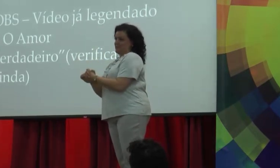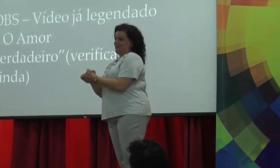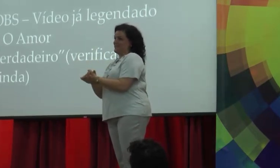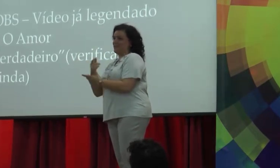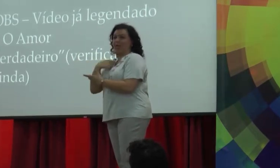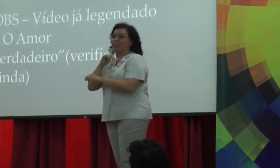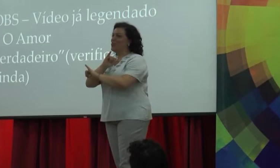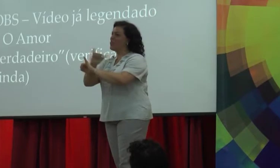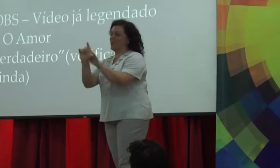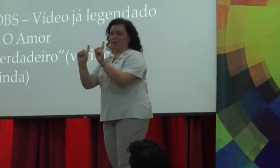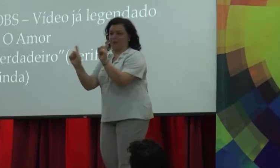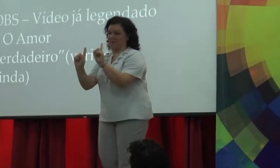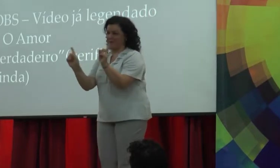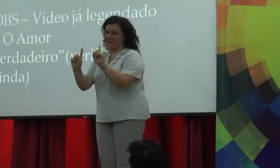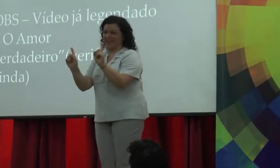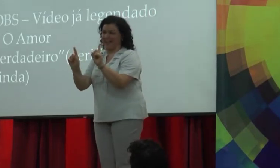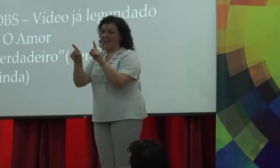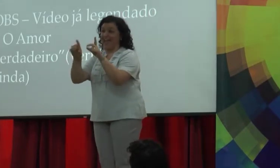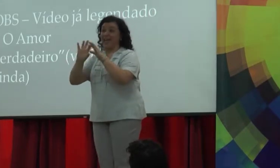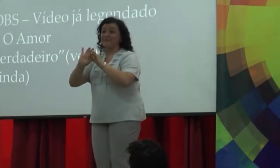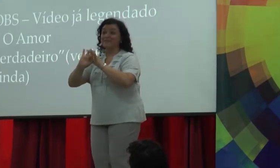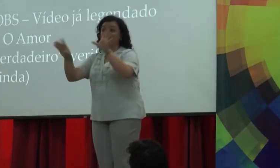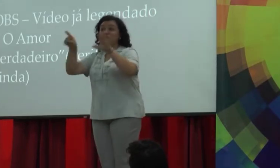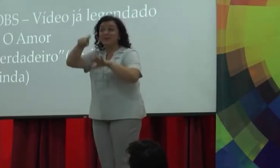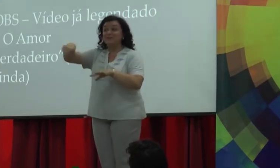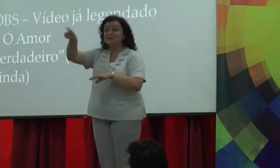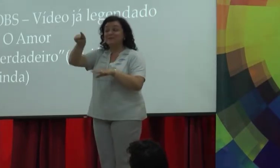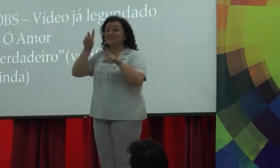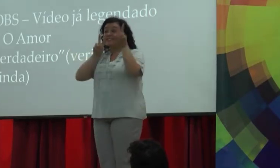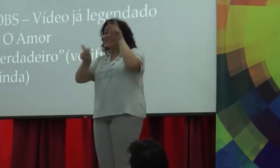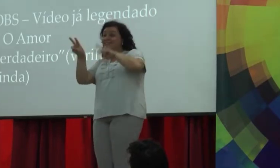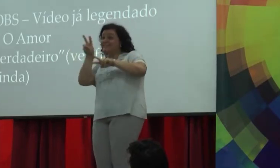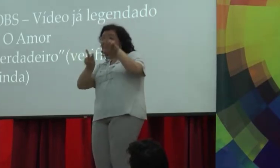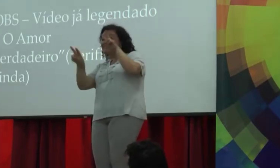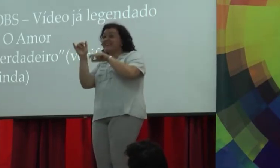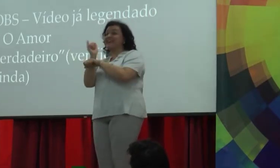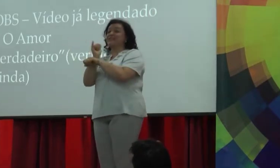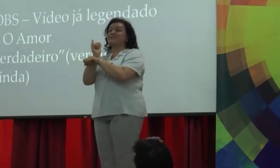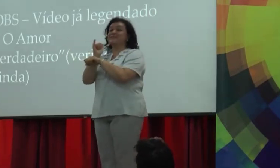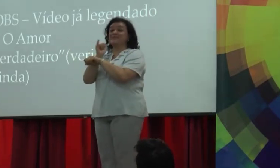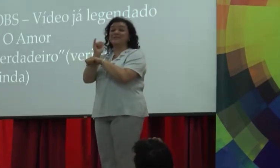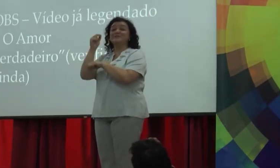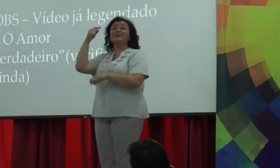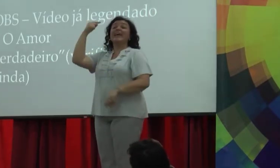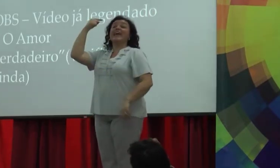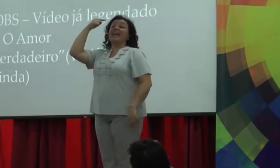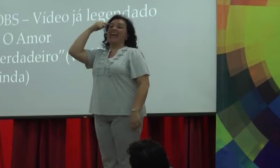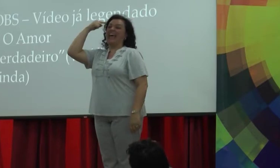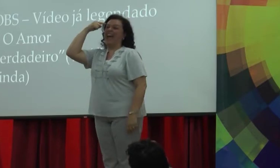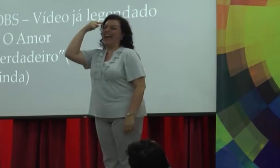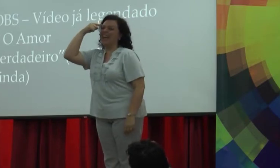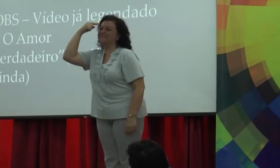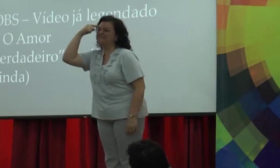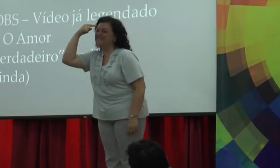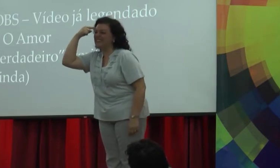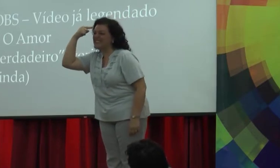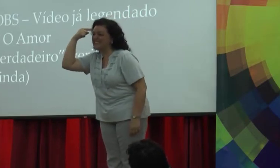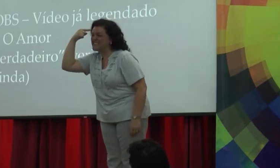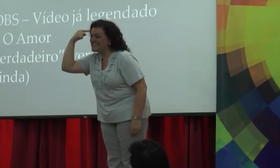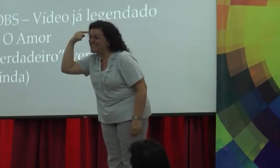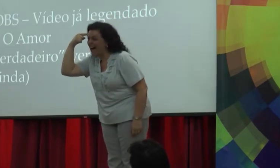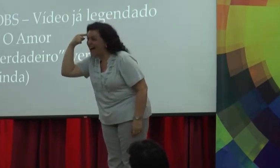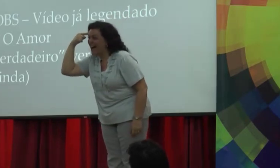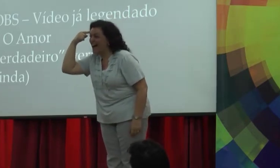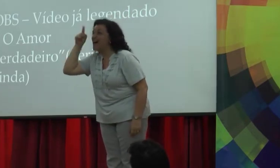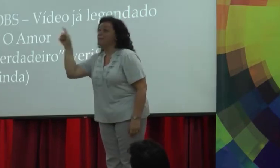maravilhosa. Eu não vou te divulgar o vídeo, vocês vão ver depois, tá bom? No YouTube. É